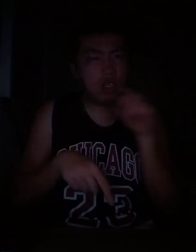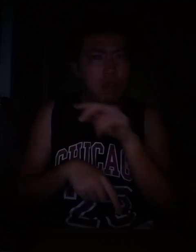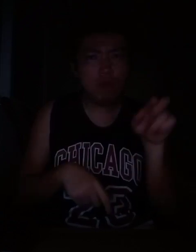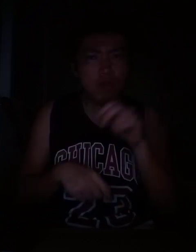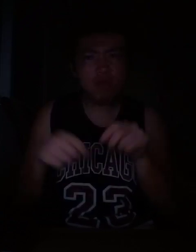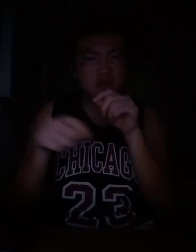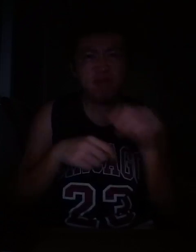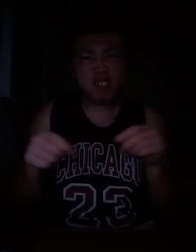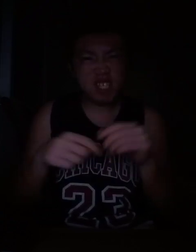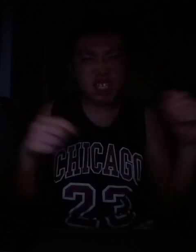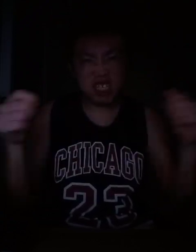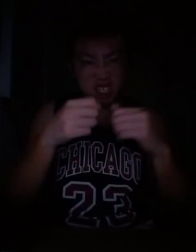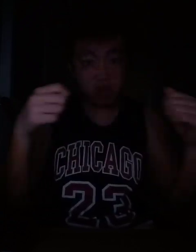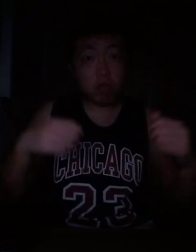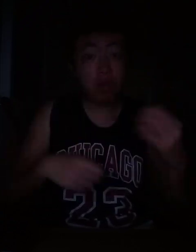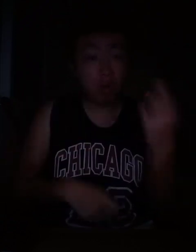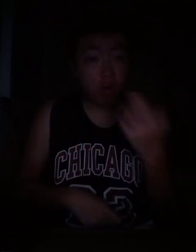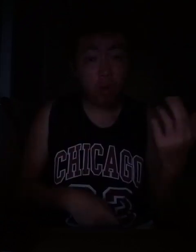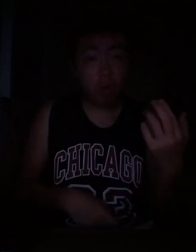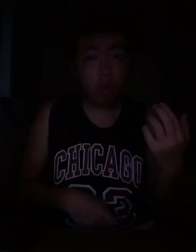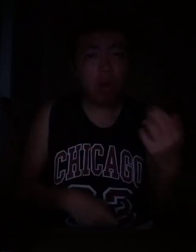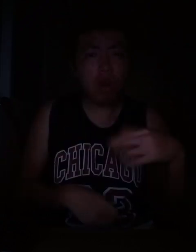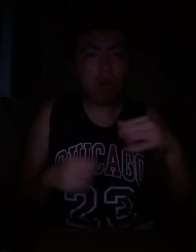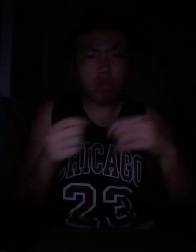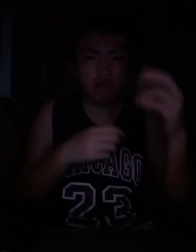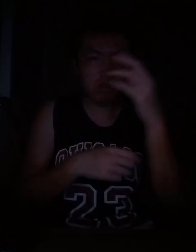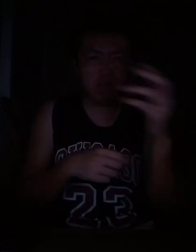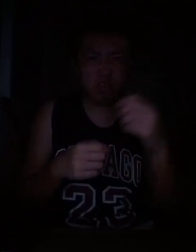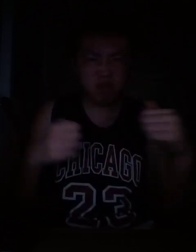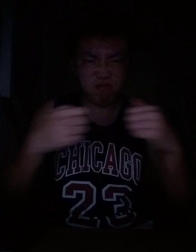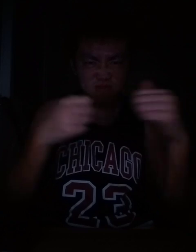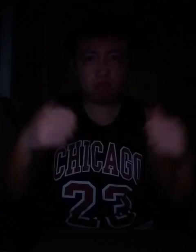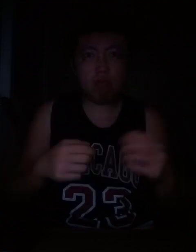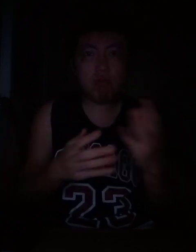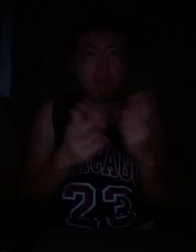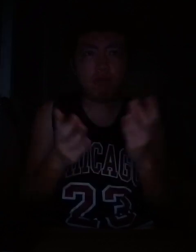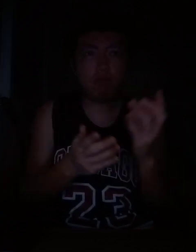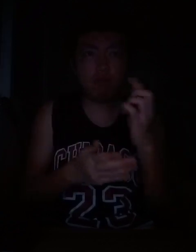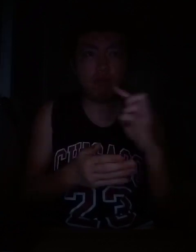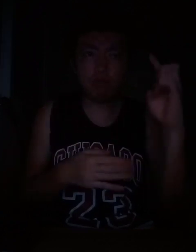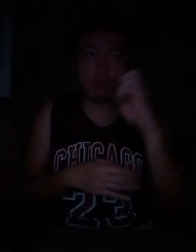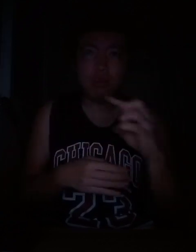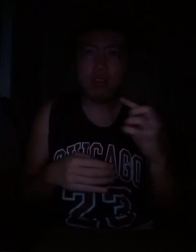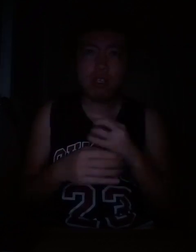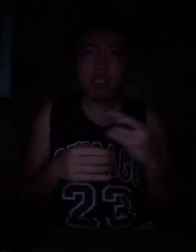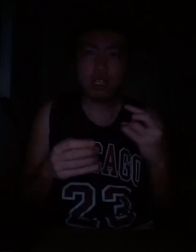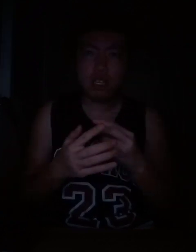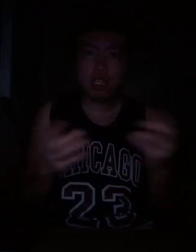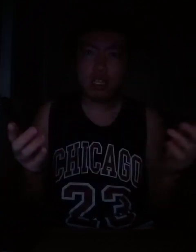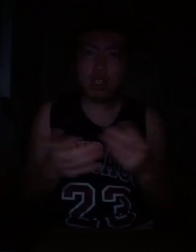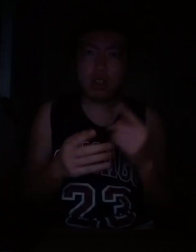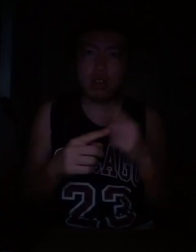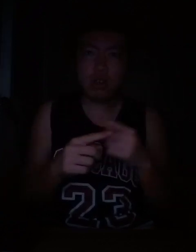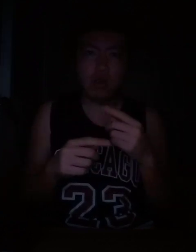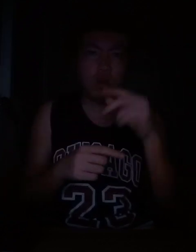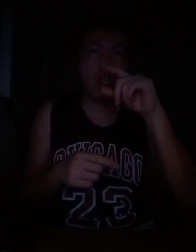운전으로 사람을 칠 뻔하고 경찰차까지 들이받았습니다. 위험천만했던 이 사태는 콜라 한 병